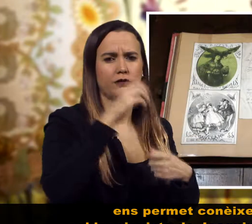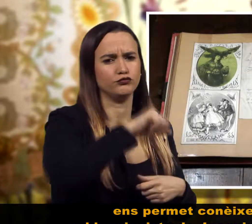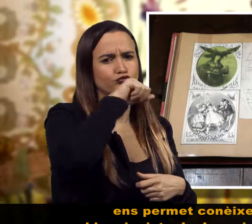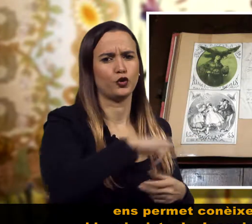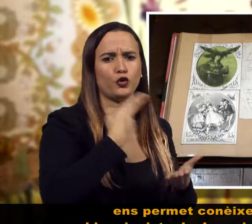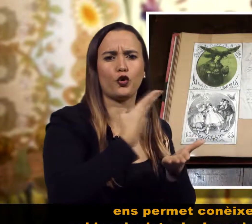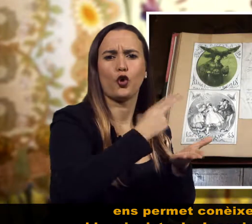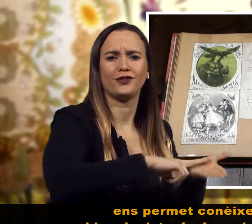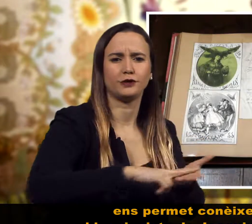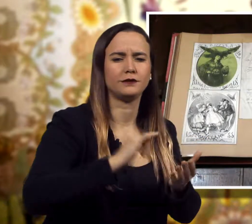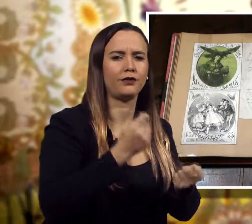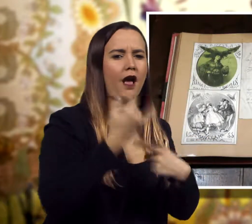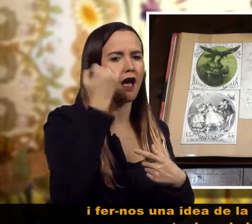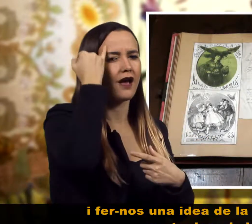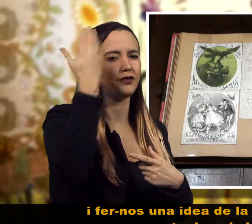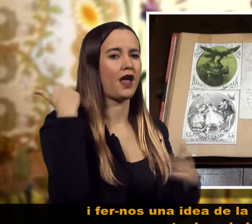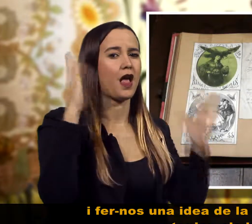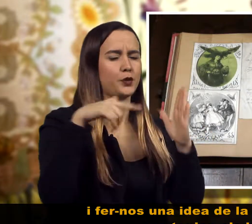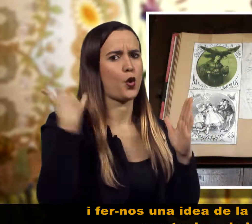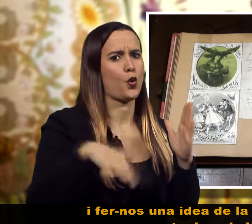la importància que tenien els balls.